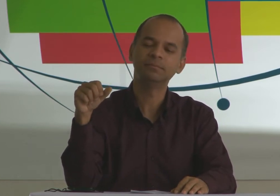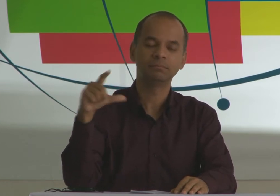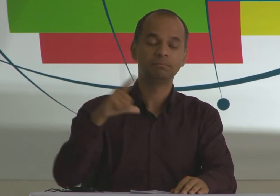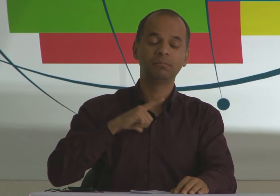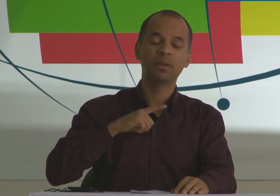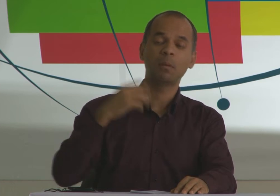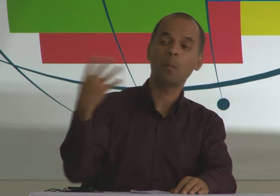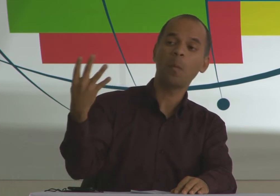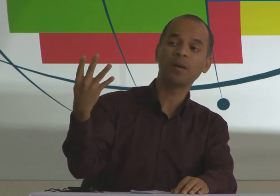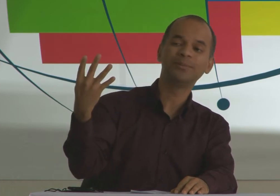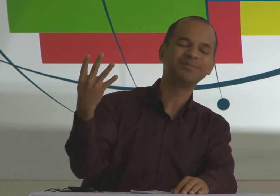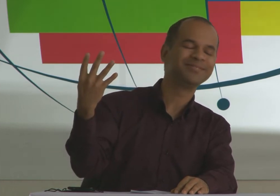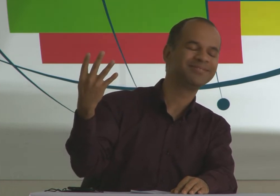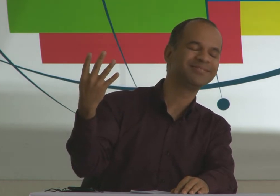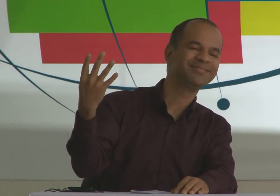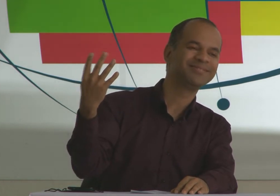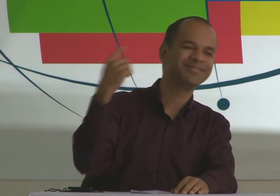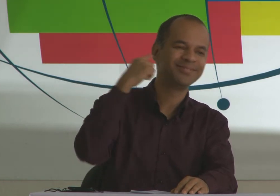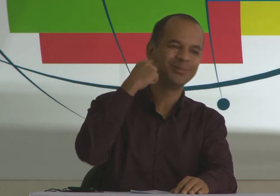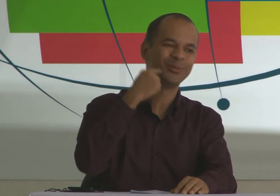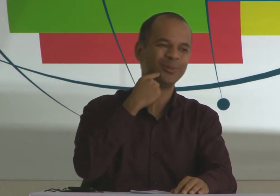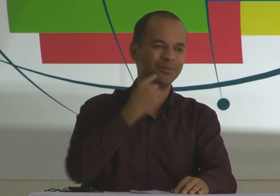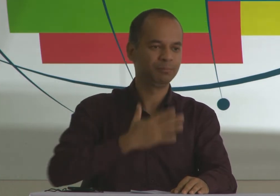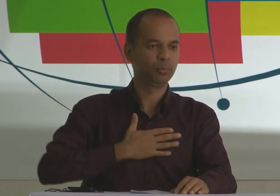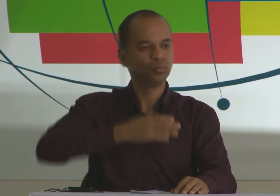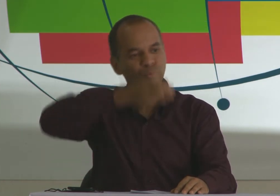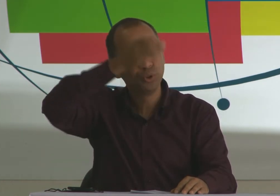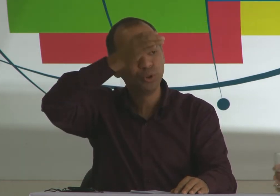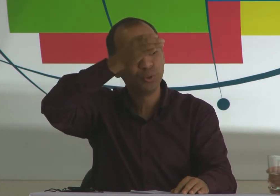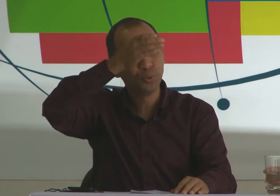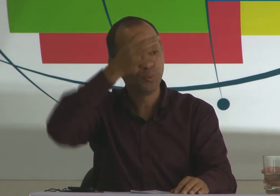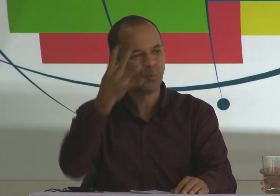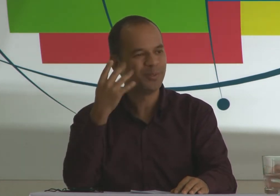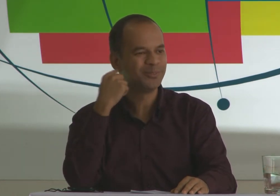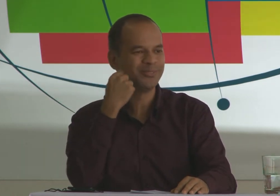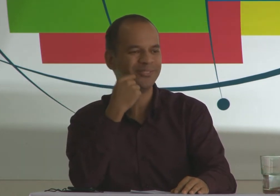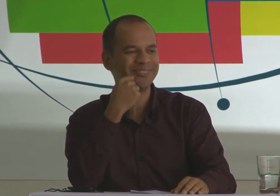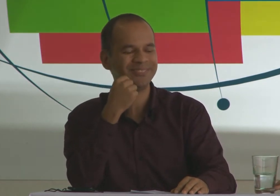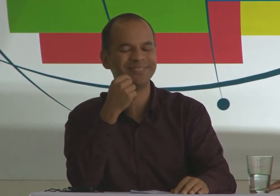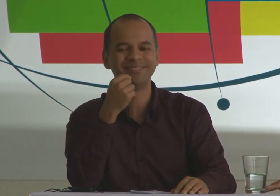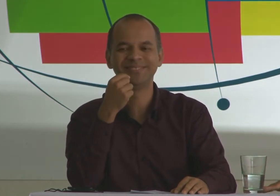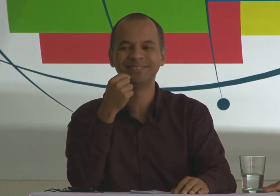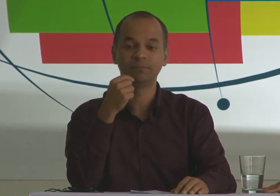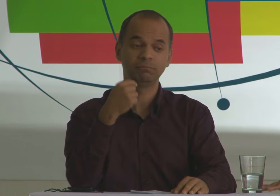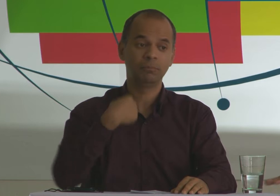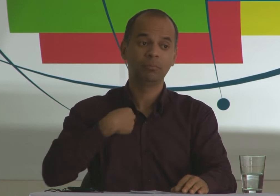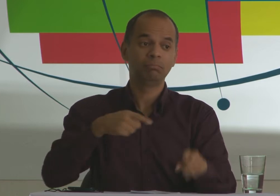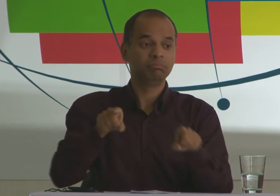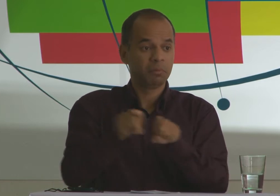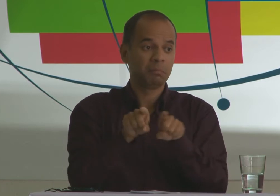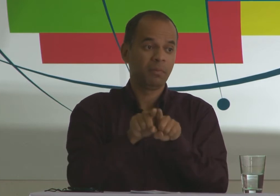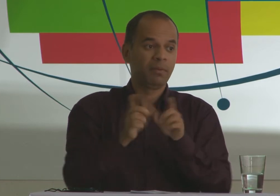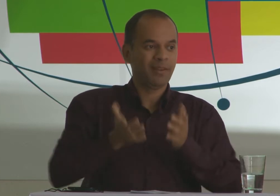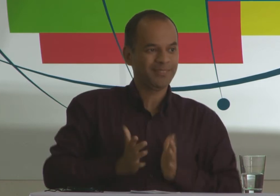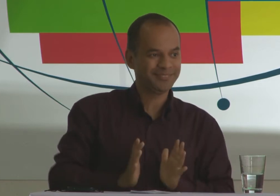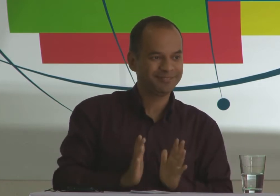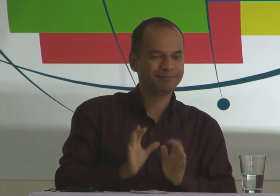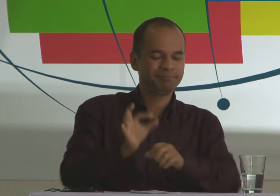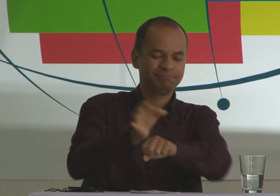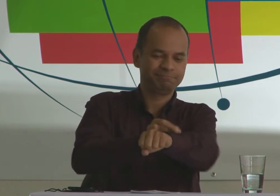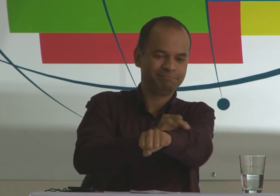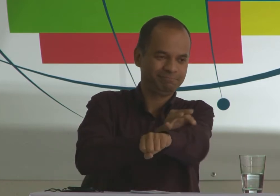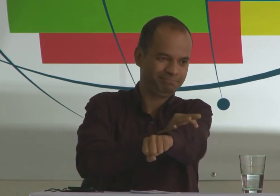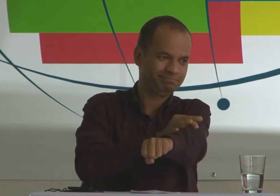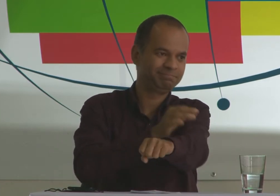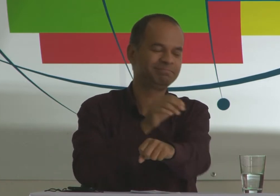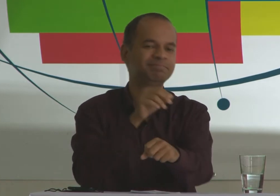e tinha 15 irmãos, esses mais ou menos 4 irmãos dos meus pais eram surdos, meus 4 tios são surdos,